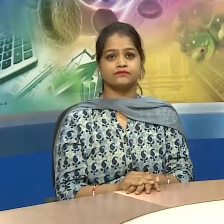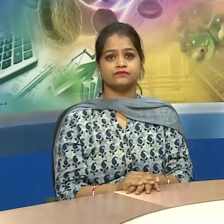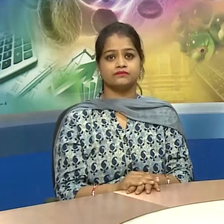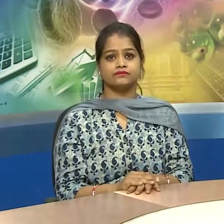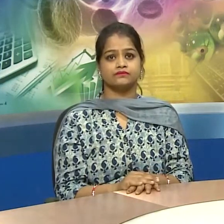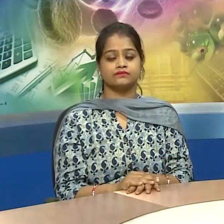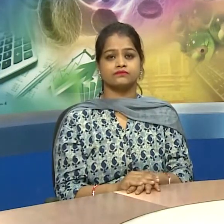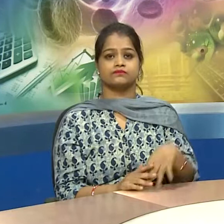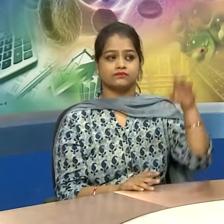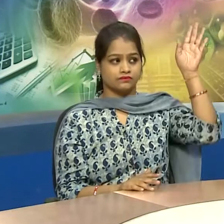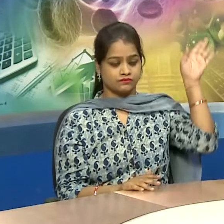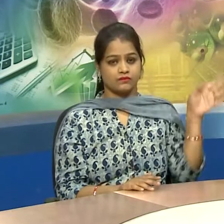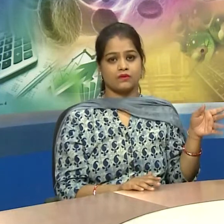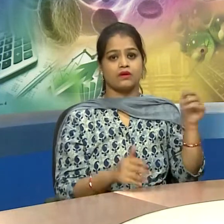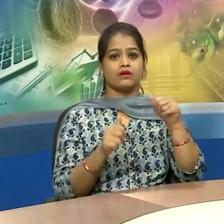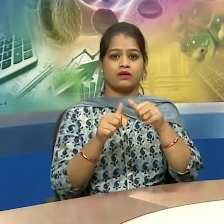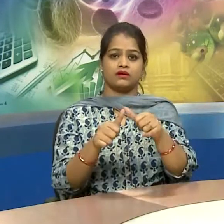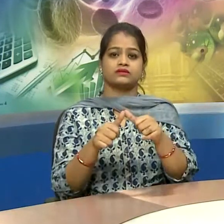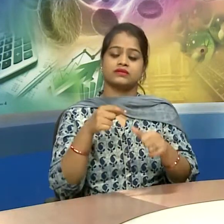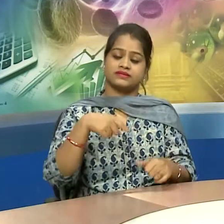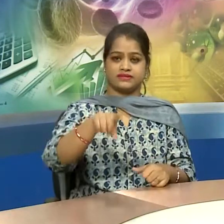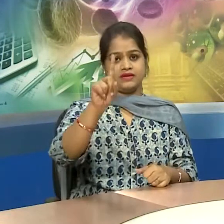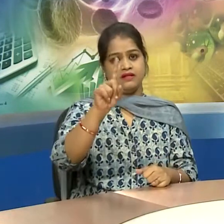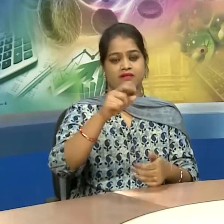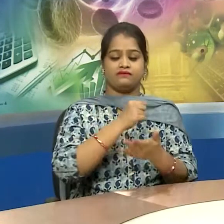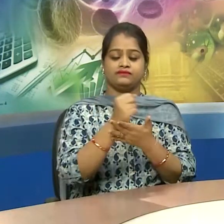इनके उत्तर भी आपको स्वयं देने का प्रयास करना है।